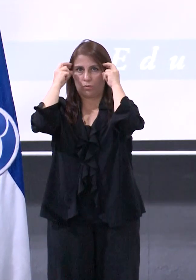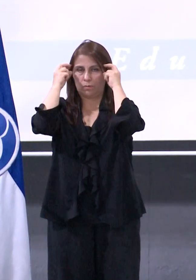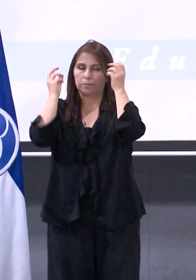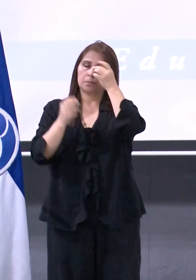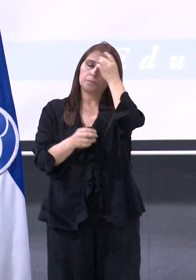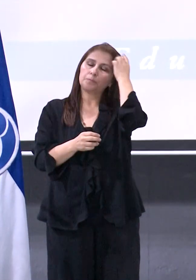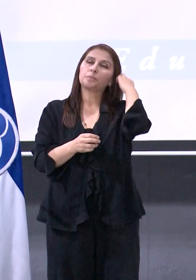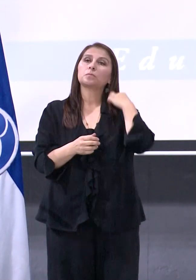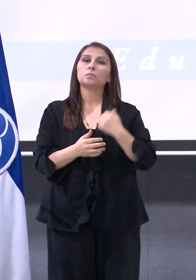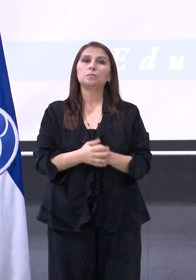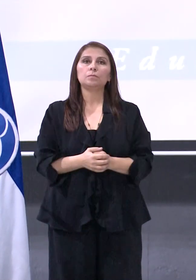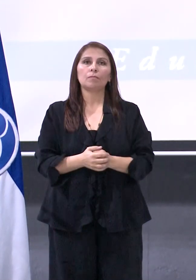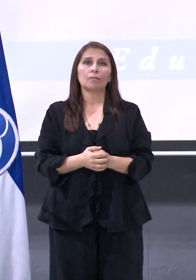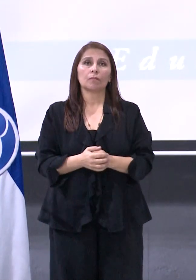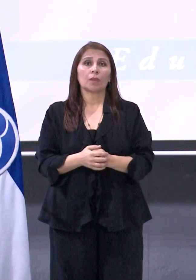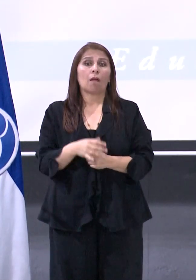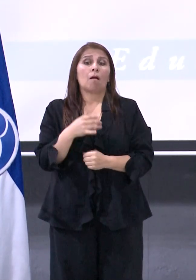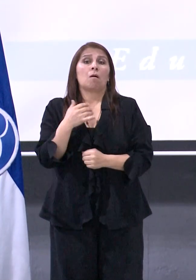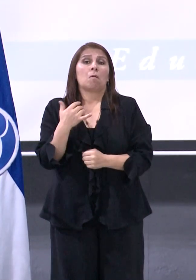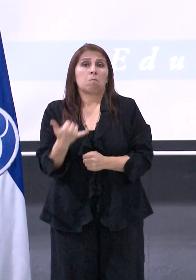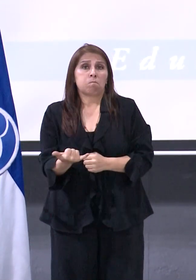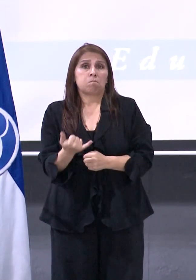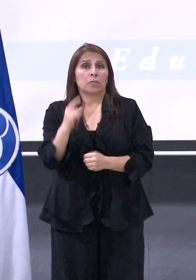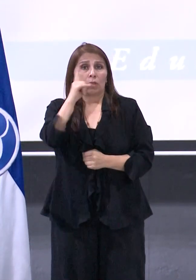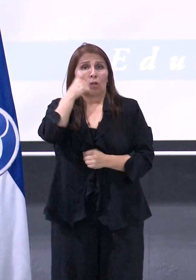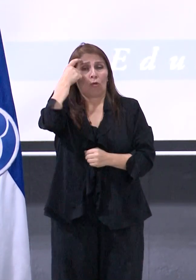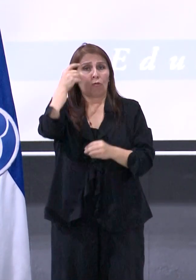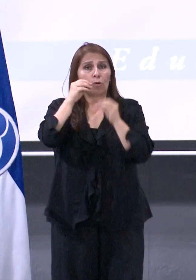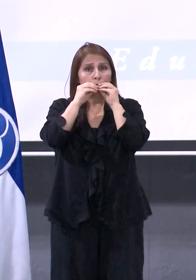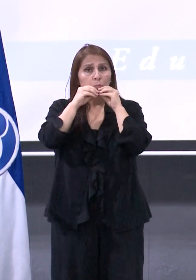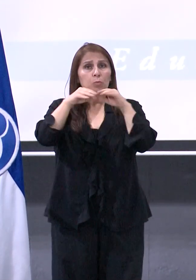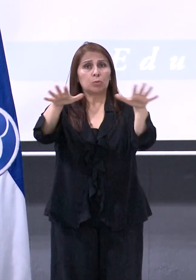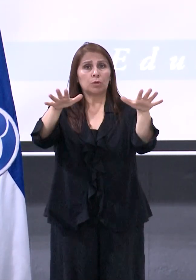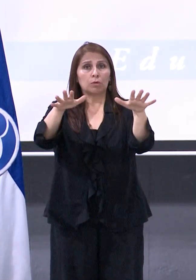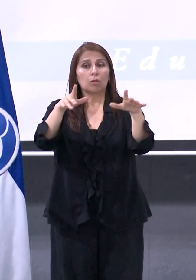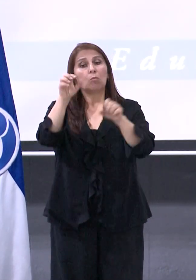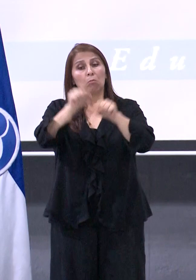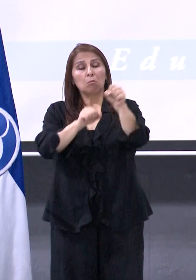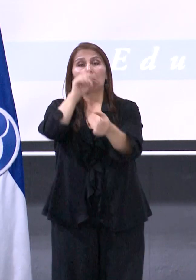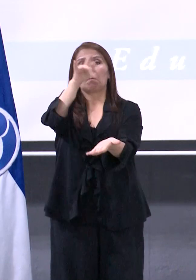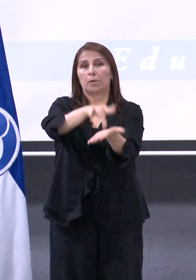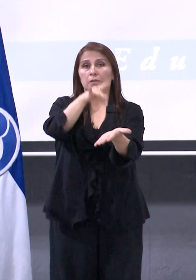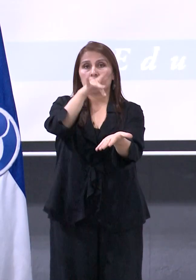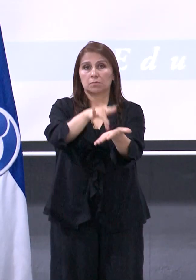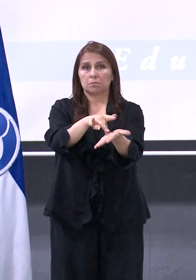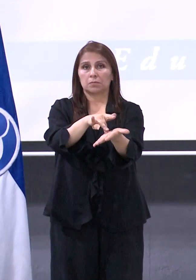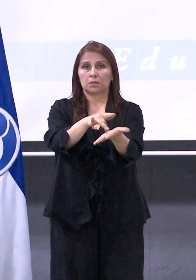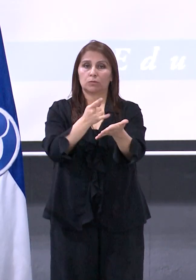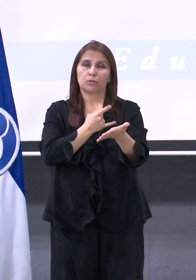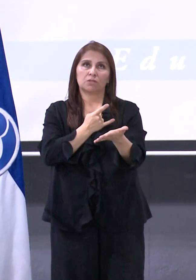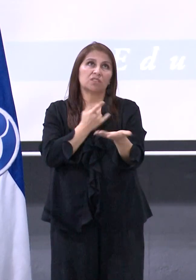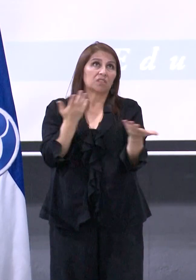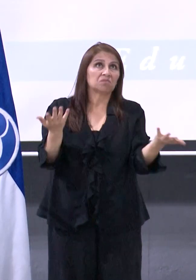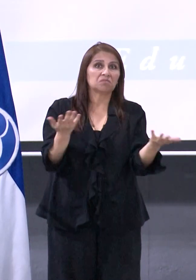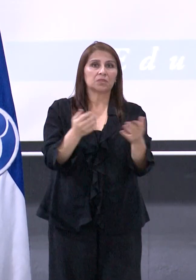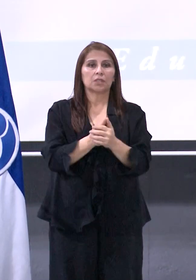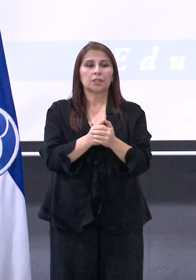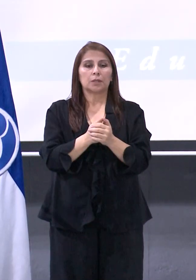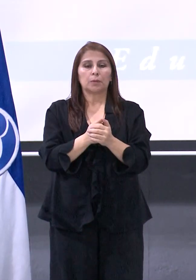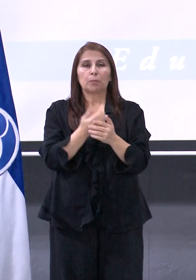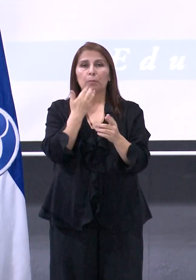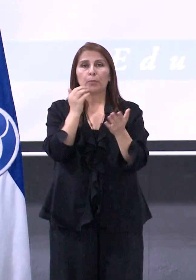público le ha permitido liderar y participar en proyectos cruciales en el contexto nacional como el movimiento